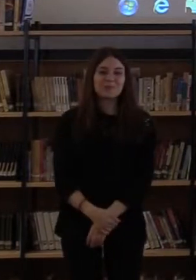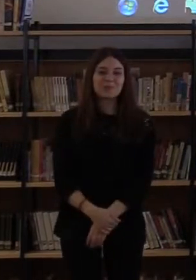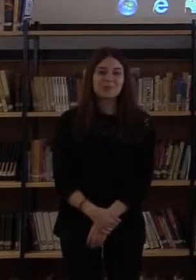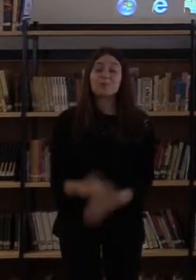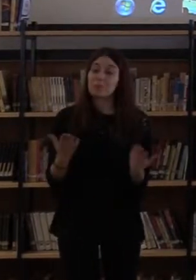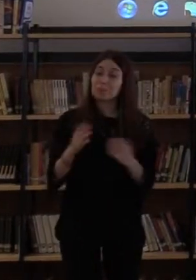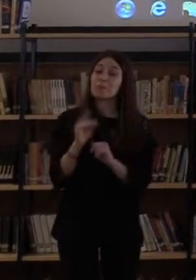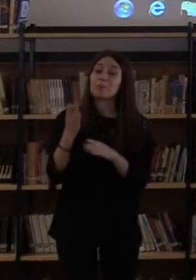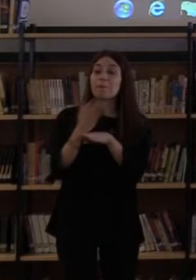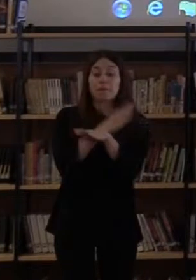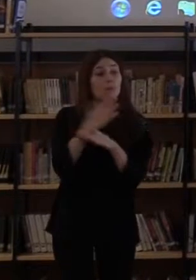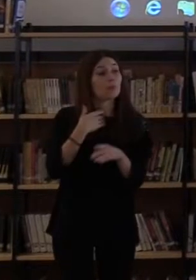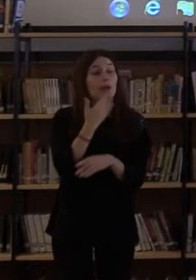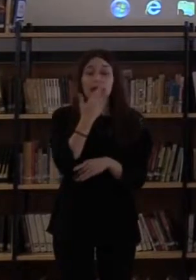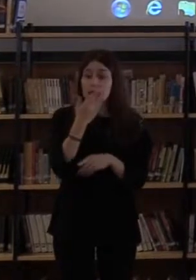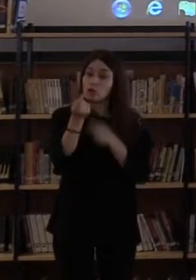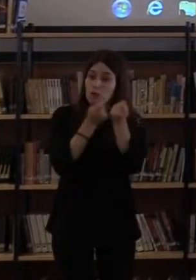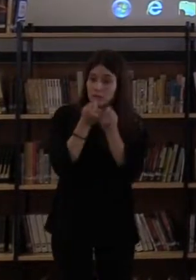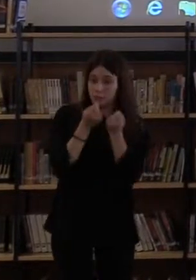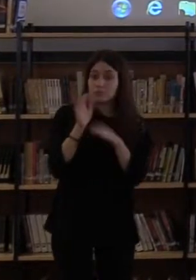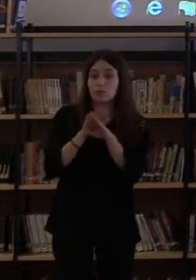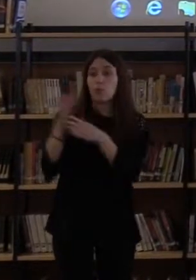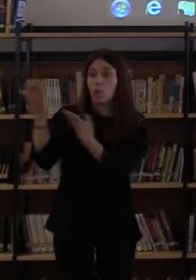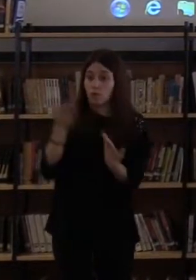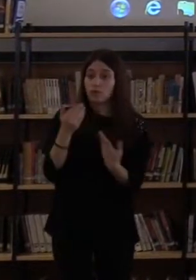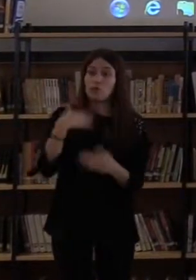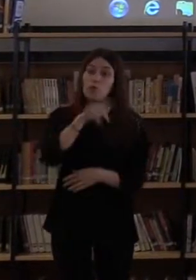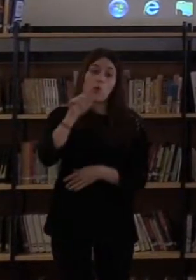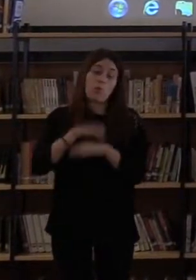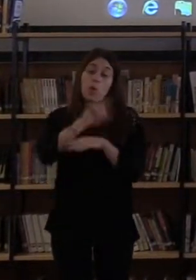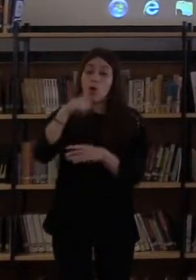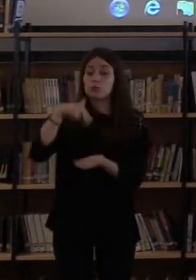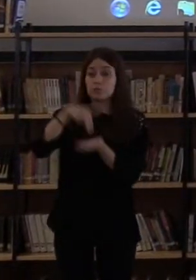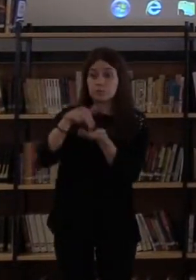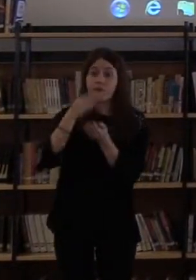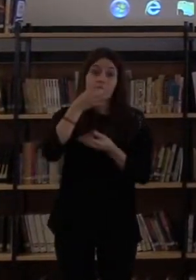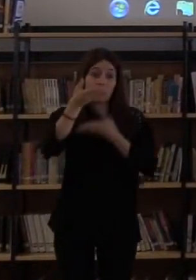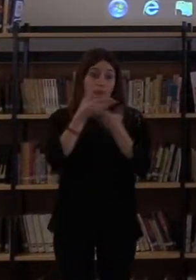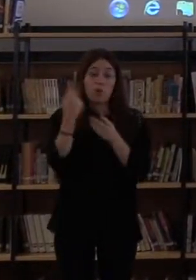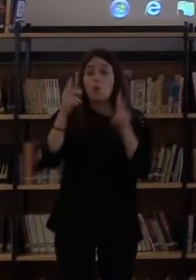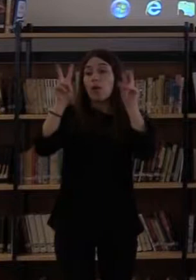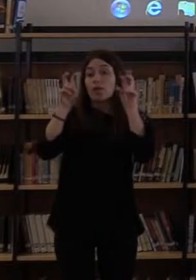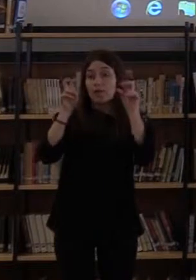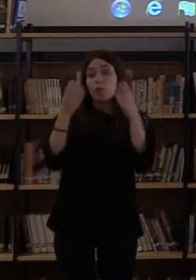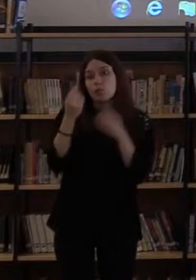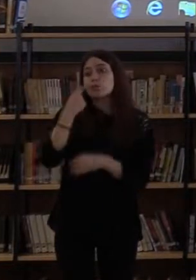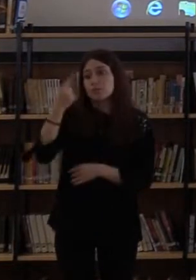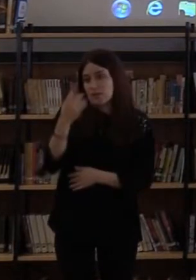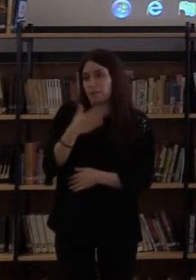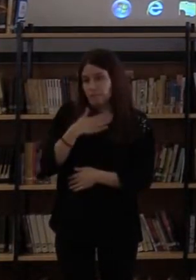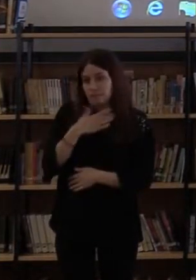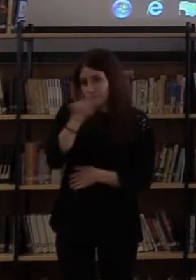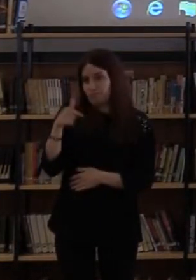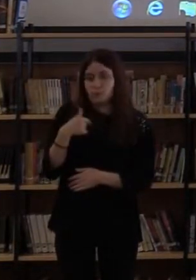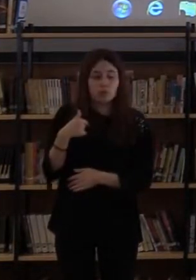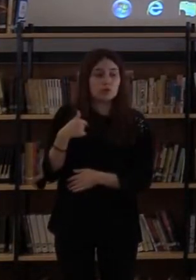agradecer à organização pelo convite, por estarmos aqui hoje a falar convosco sobre uma temática que é muito especial para nós,